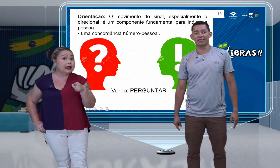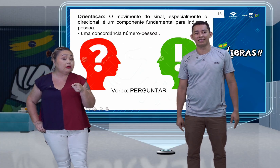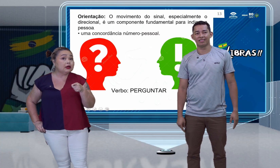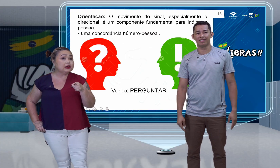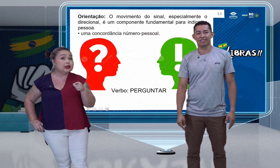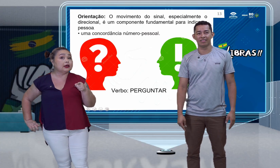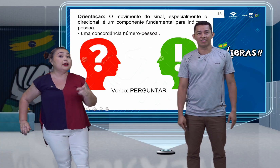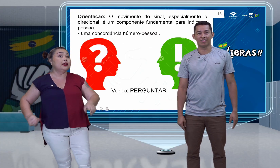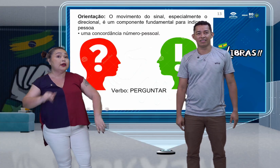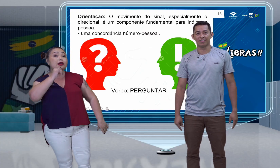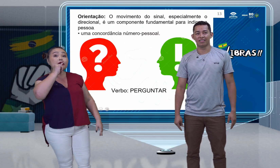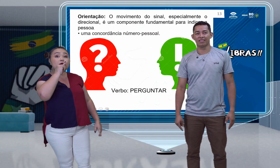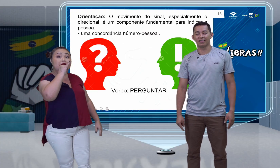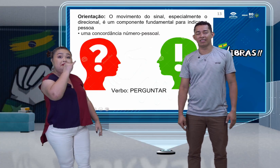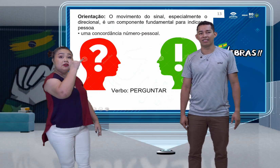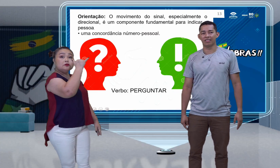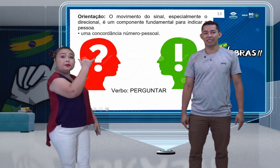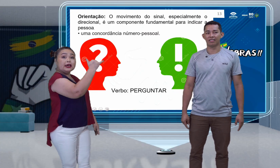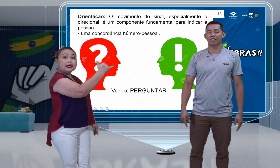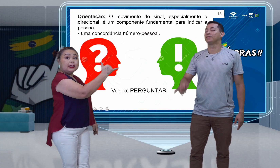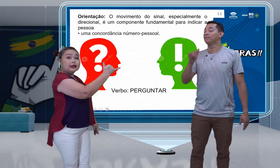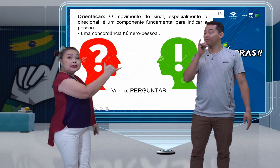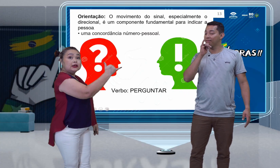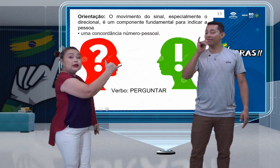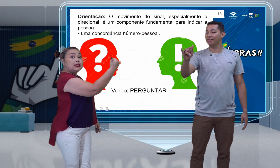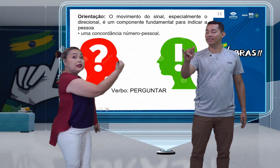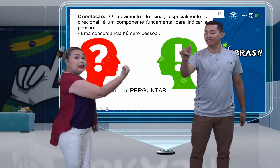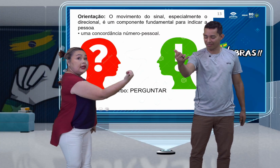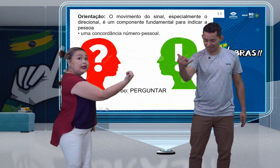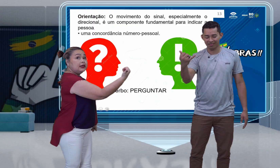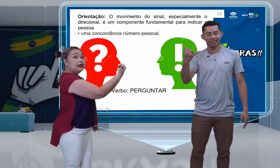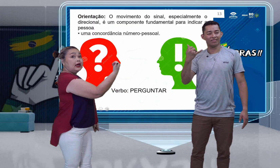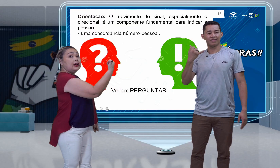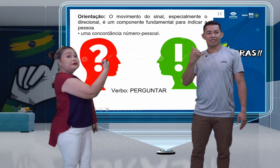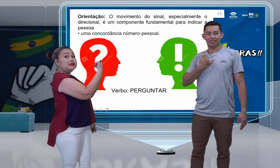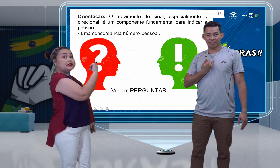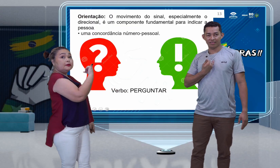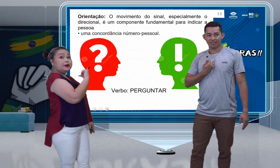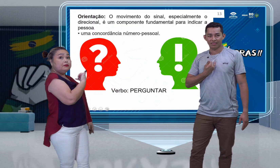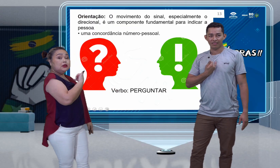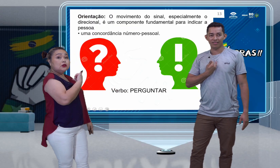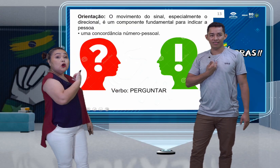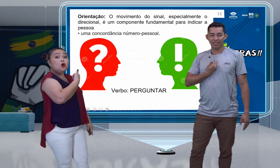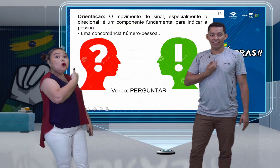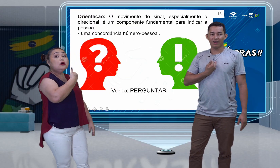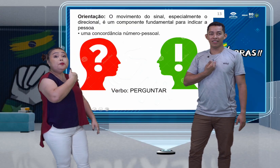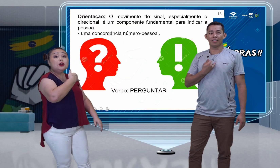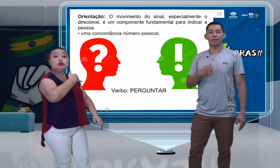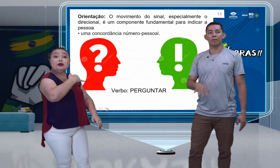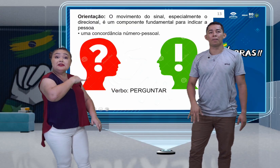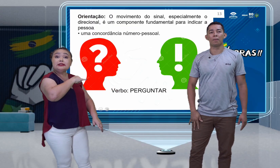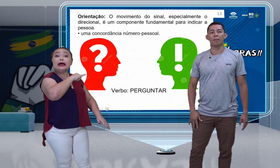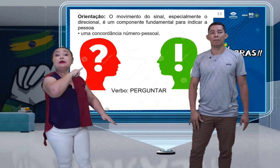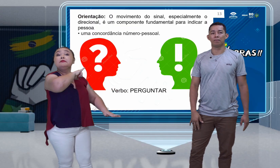aula aqui. Eu aviso para ele e ele avisa para mim. Ou eu posso avisar